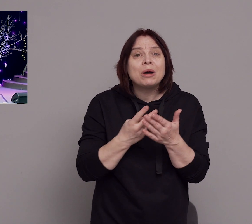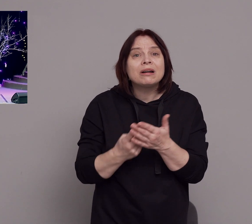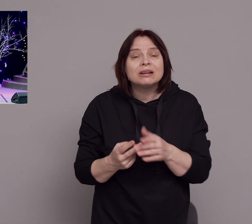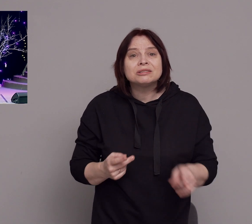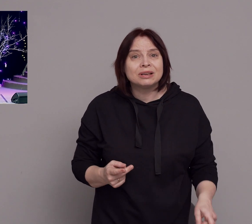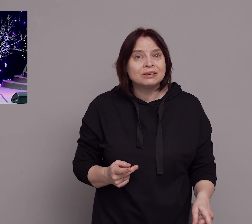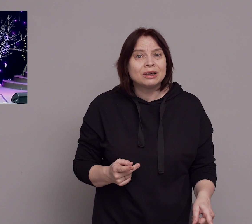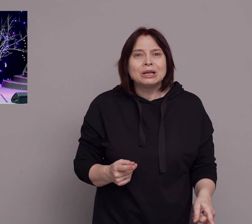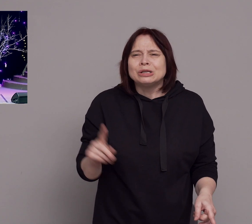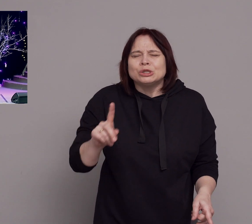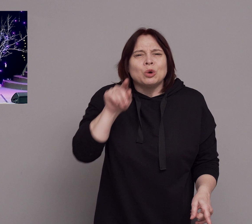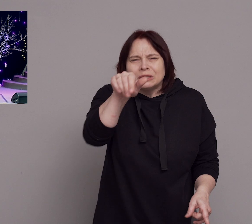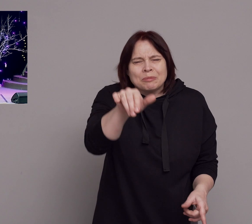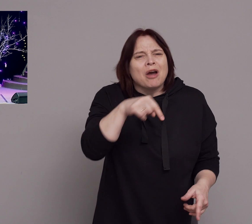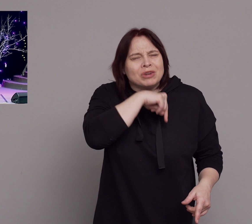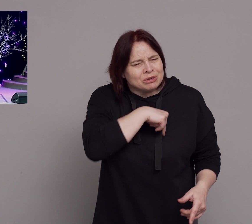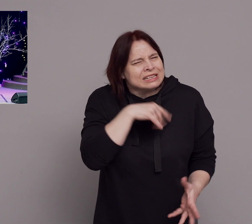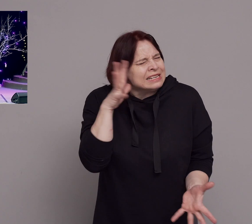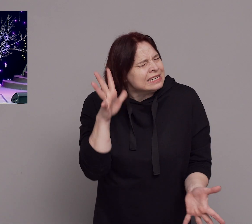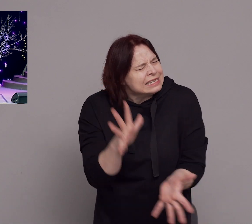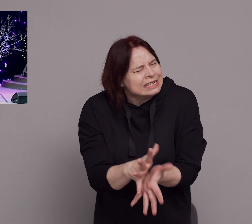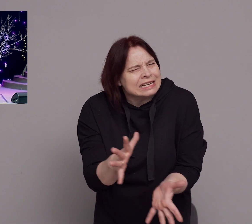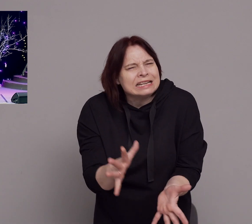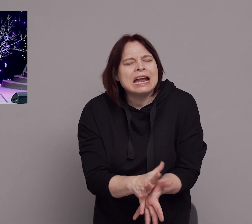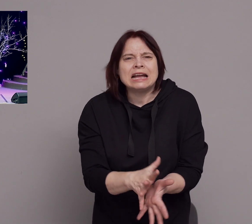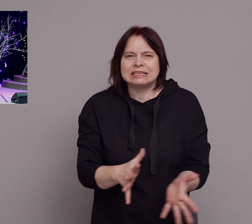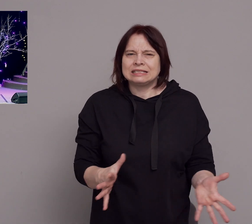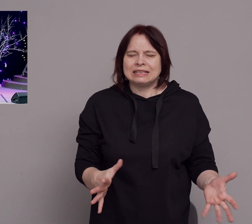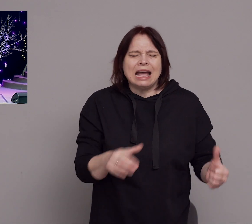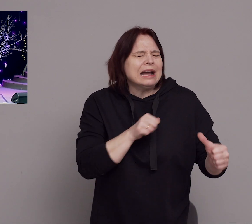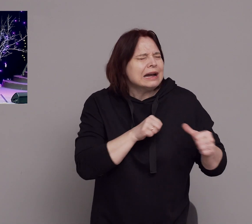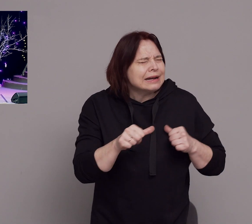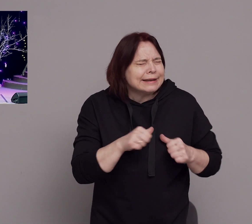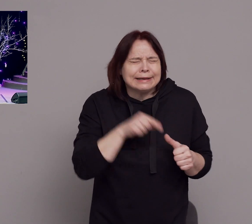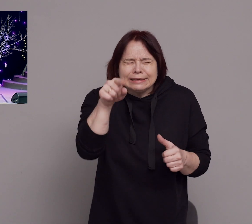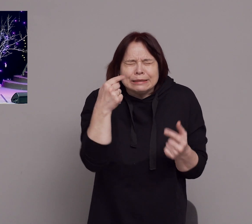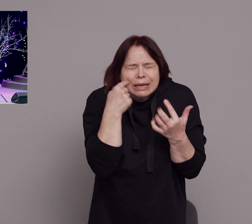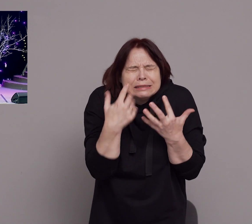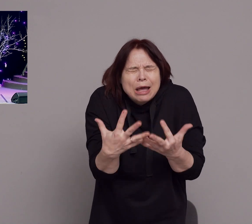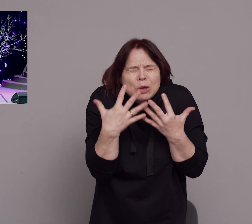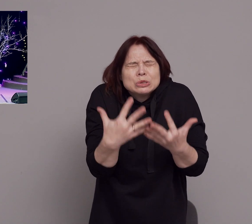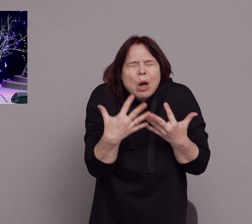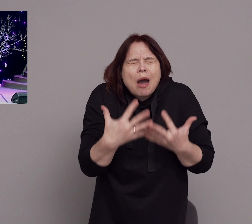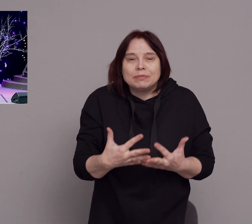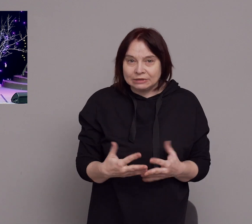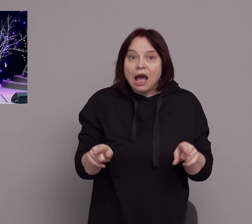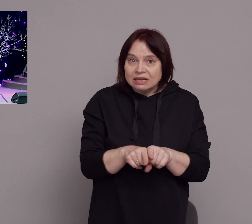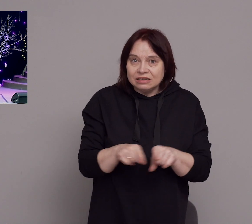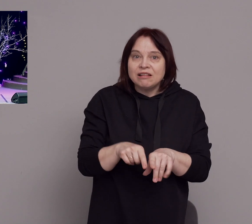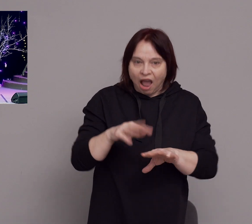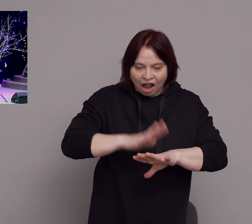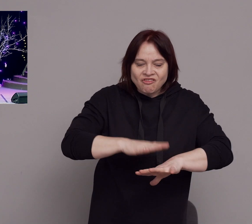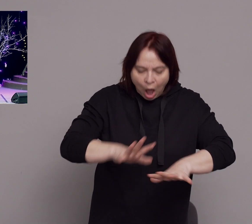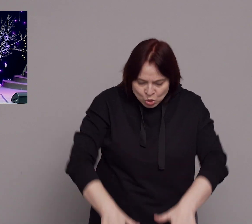что мы нуждаемся в помощи, что мы нуждаемся в том, чтобы Бог послужил нам. Это означает признать, что